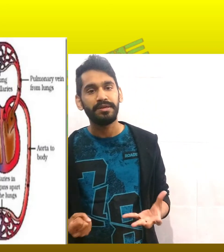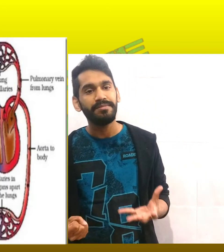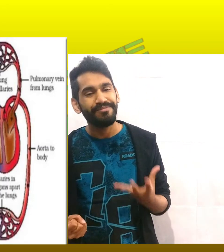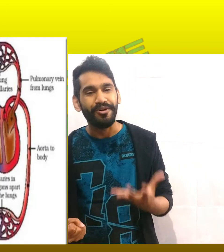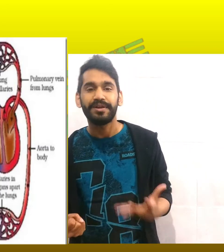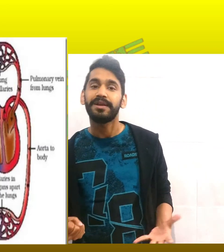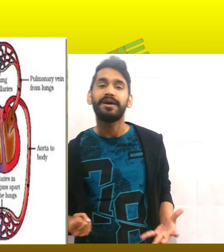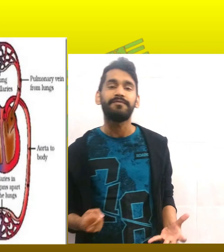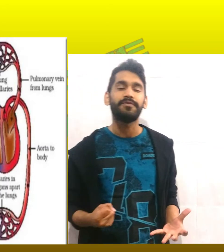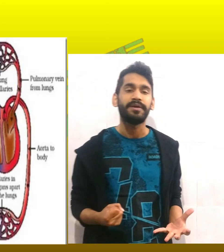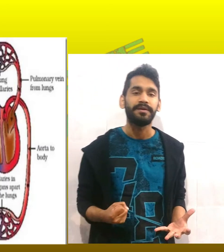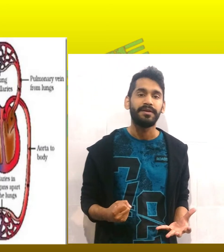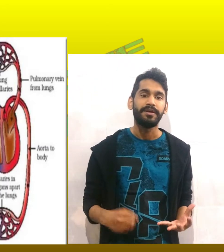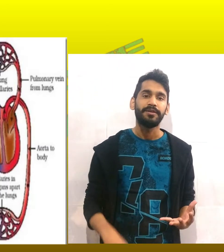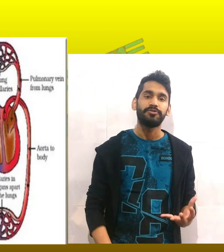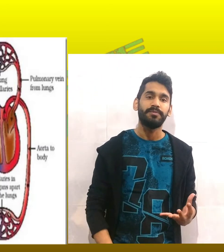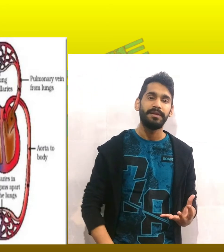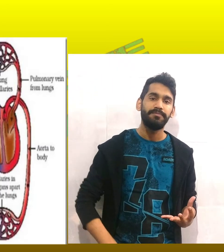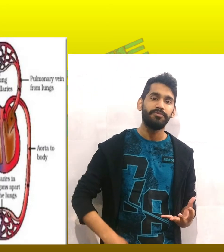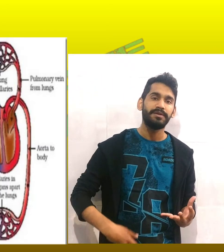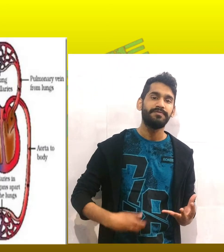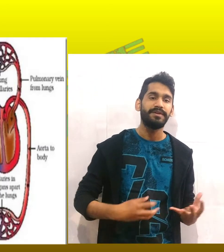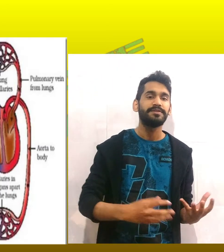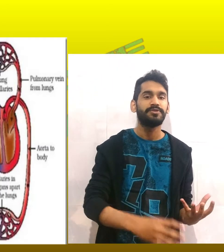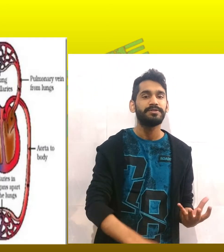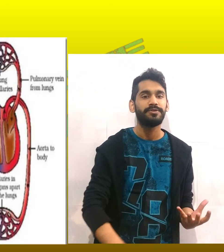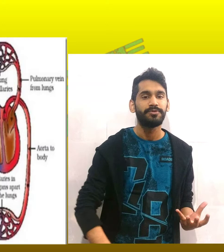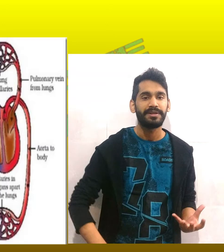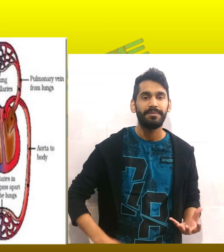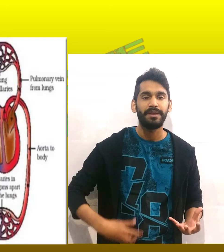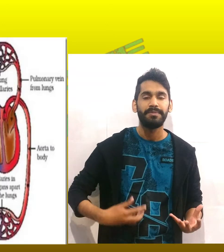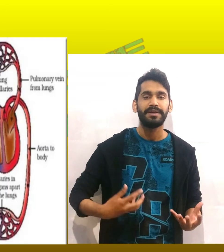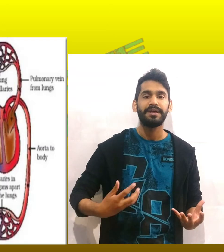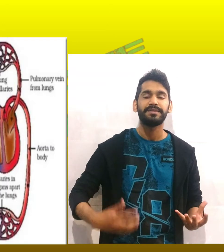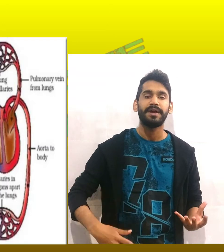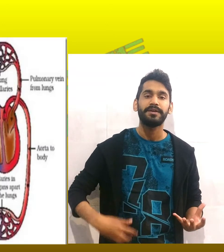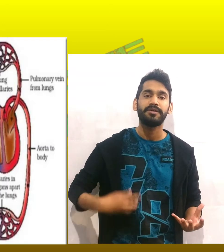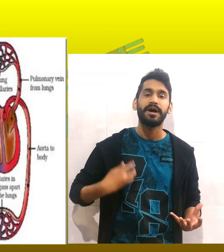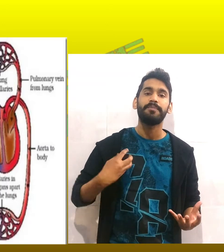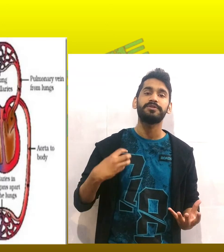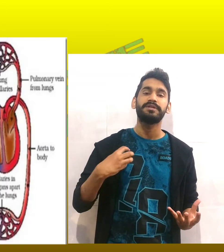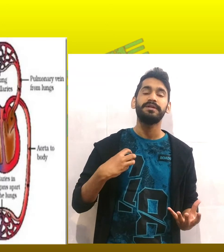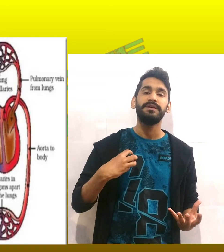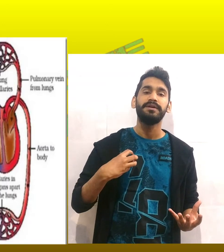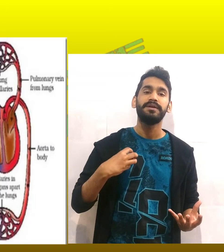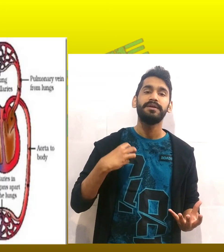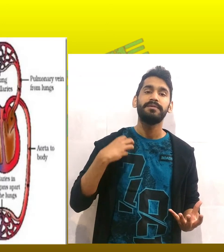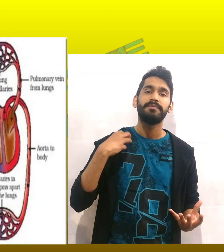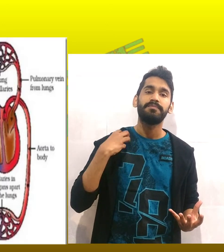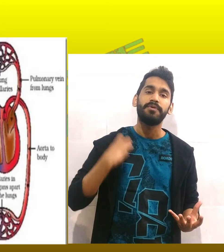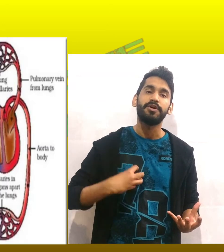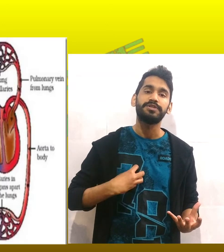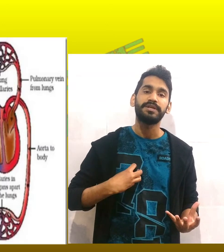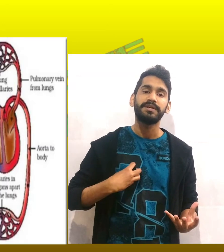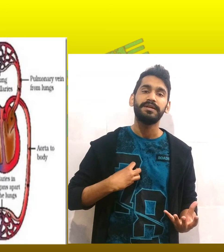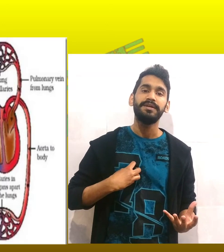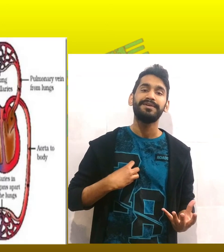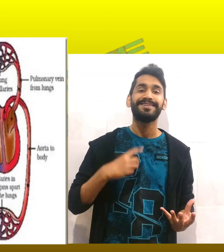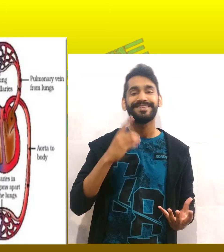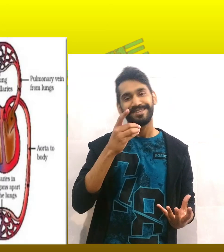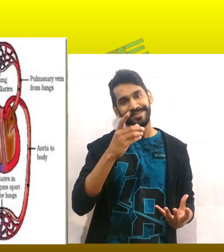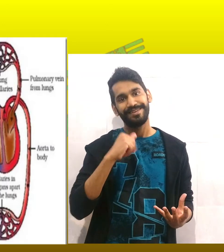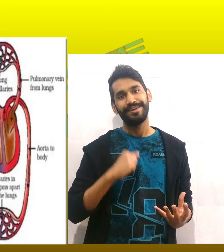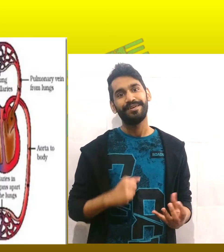जो कि बॉडी के लिए हार्मफुल है। तो अब ये पूरा वेन्स जो है CO2 से लबालब ब्लड लेके जाएंगी और कहाँ पहुँचेंगी?